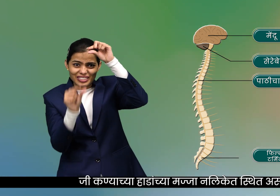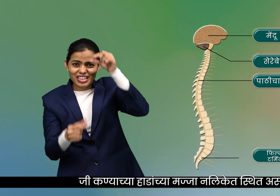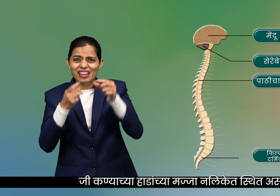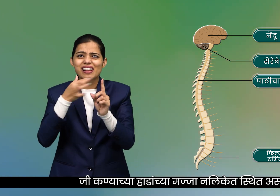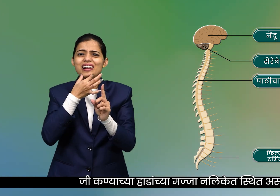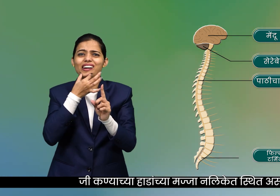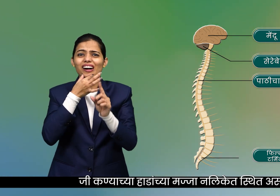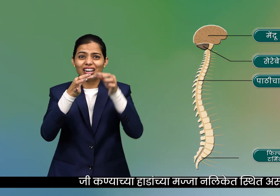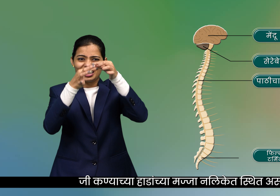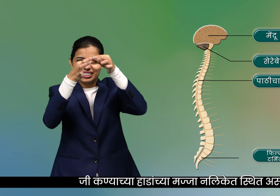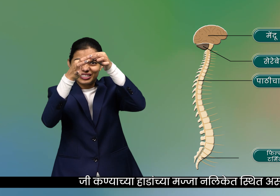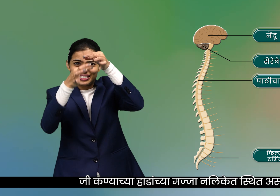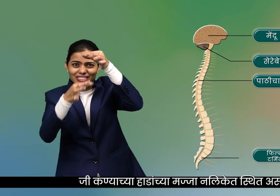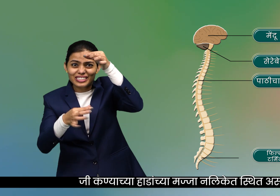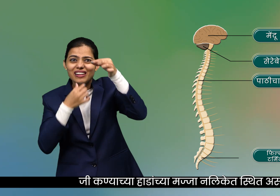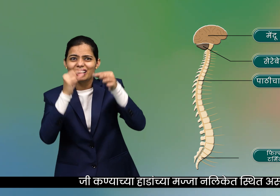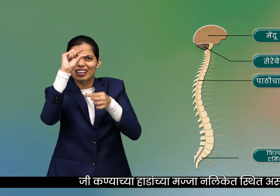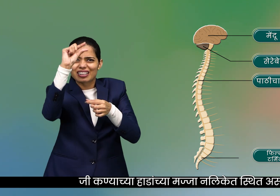जी कण्याच्या हाडांच्या मज्जा नलिकेत स्थित असते.